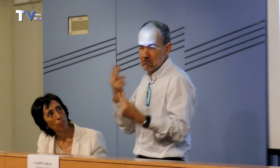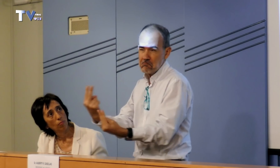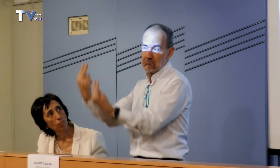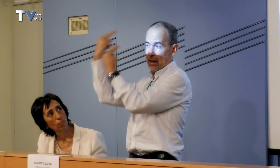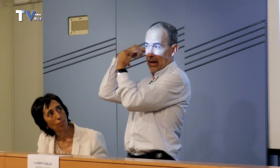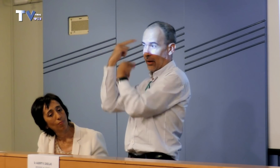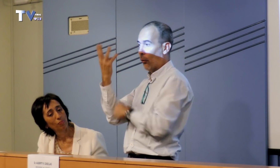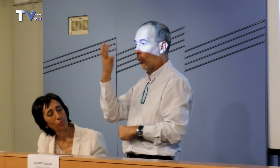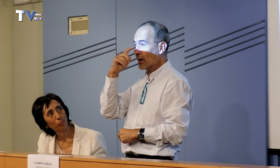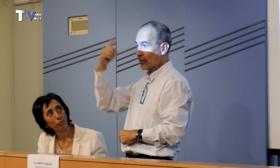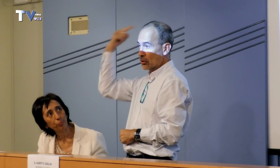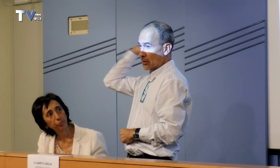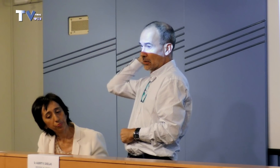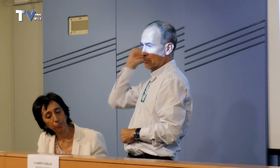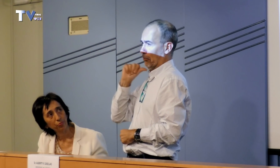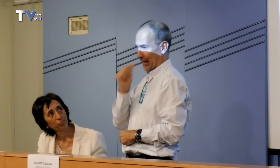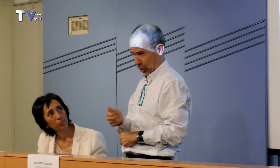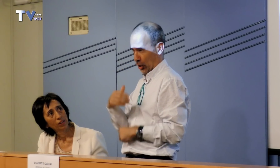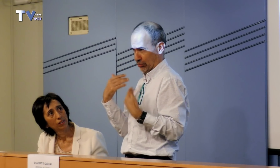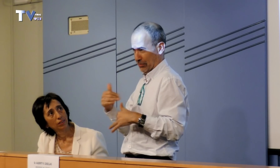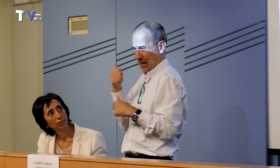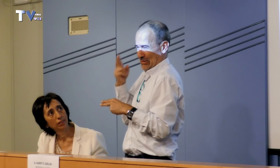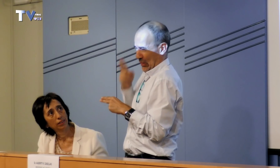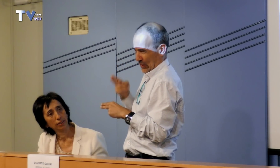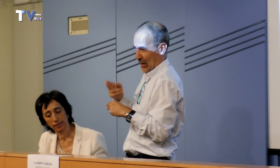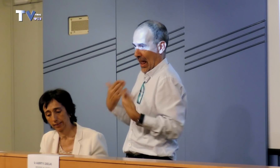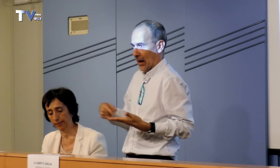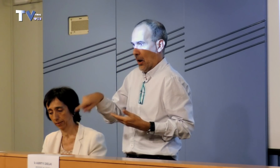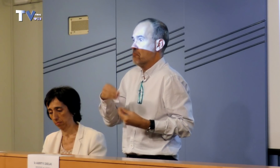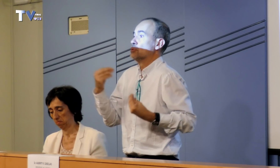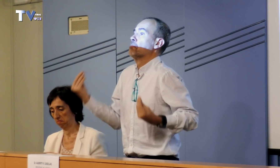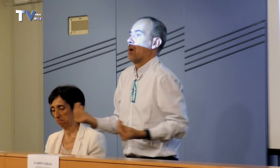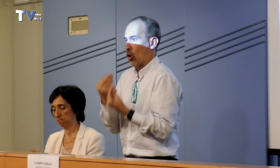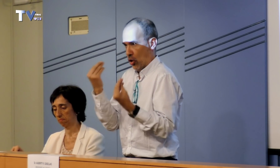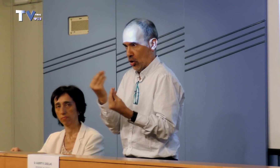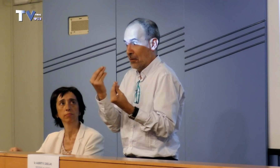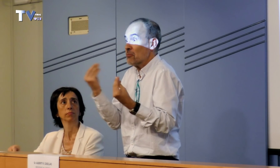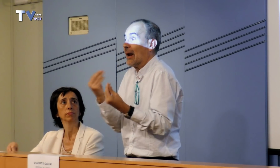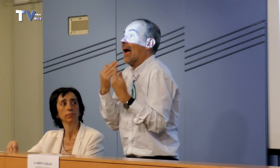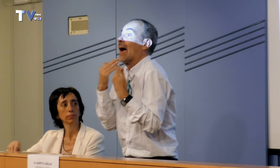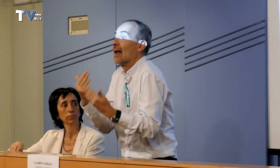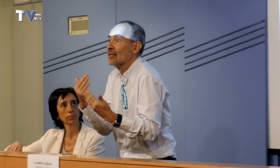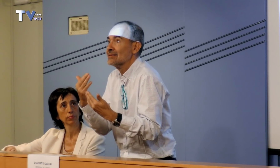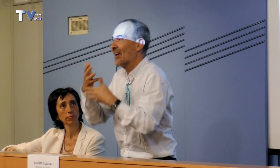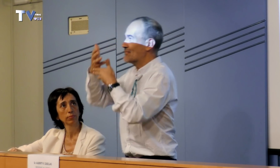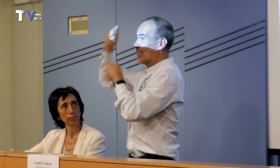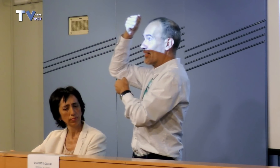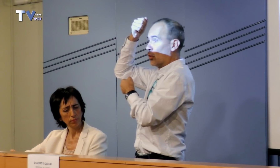de menysprear, mireu enrere, mireu 40 anys enrere, estava molt pitjor, la situació era molt més dura que ara.